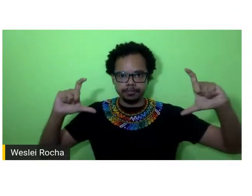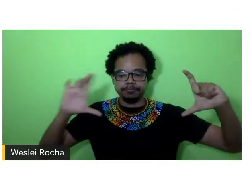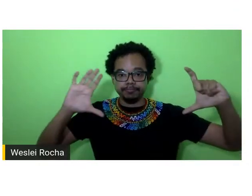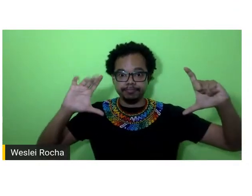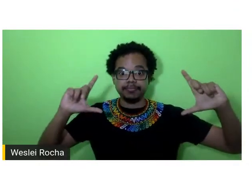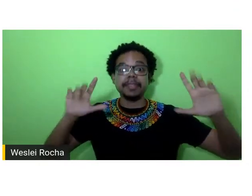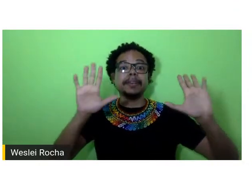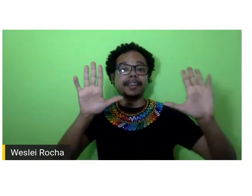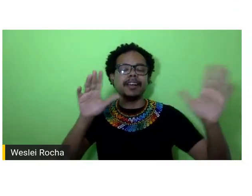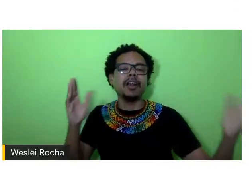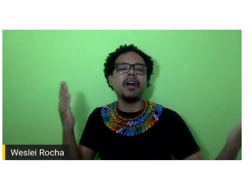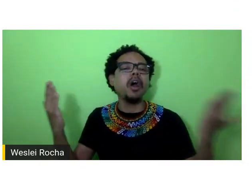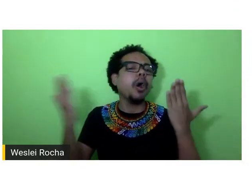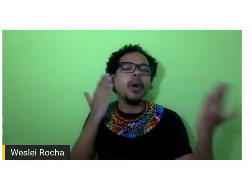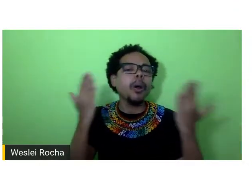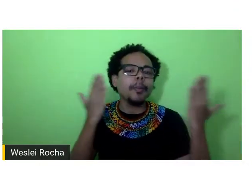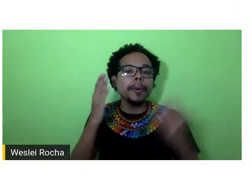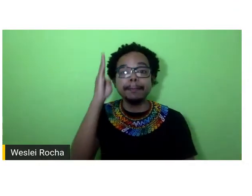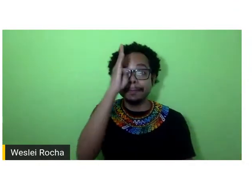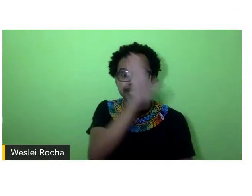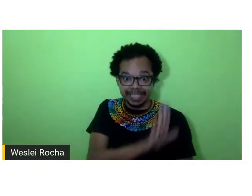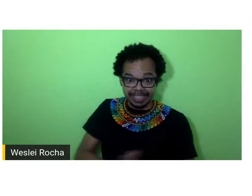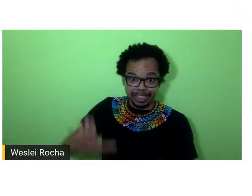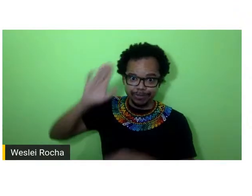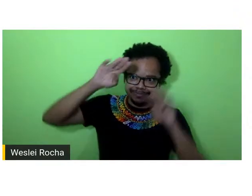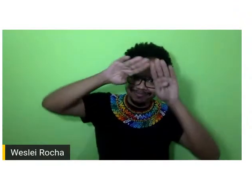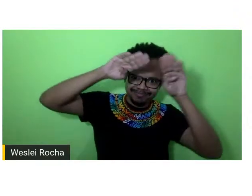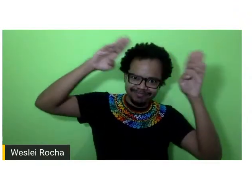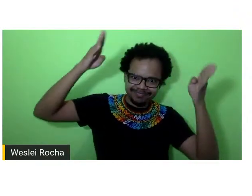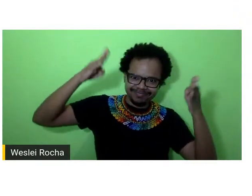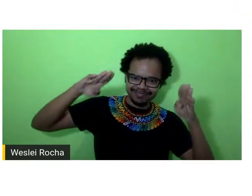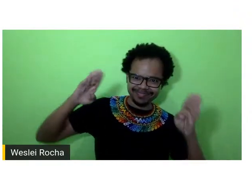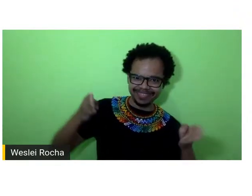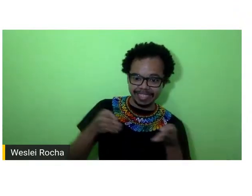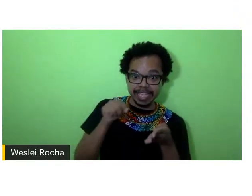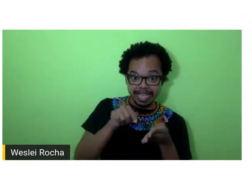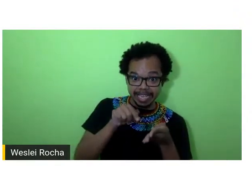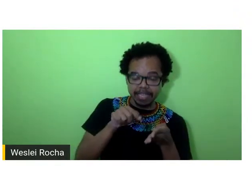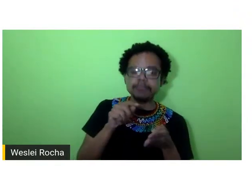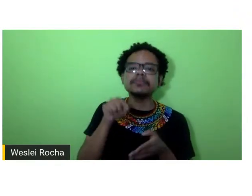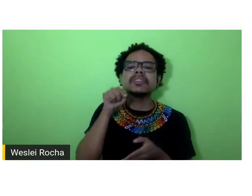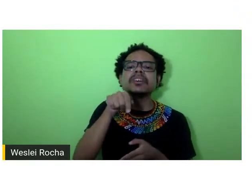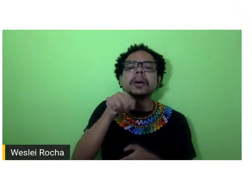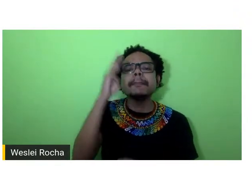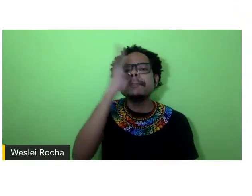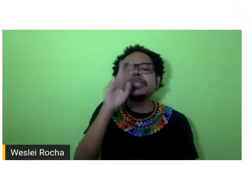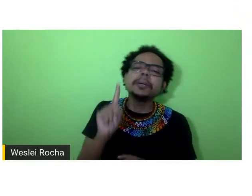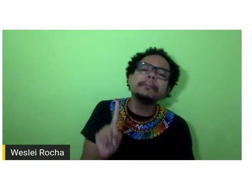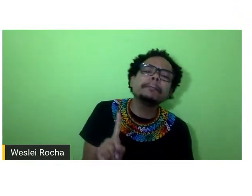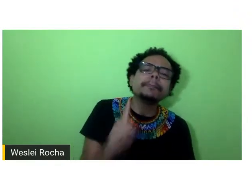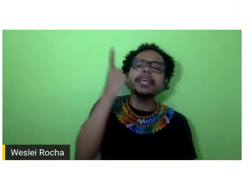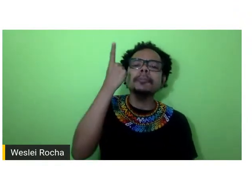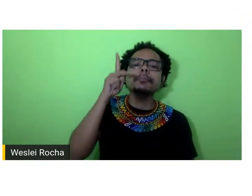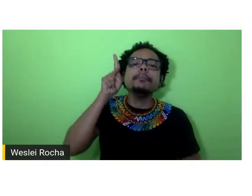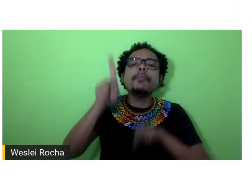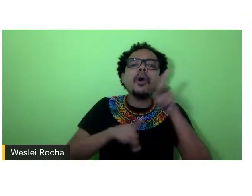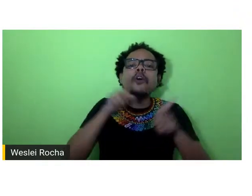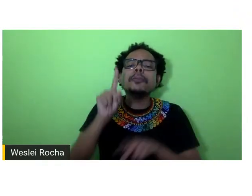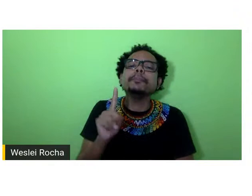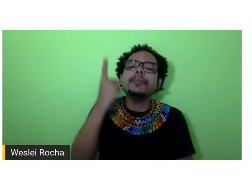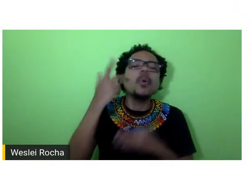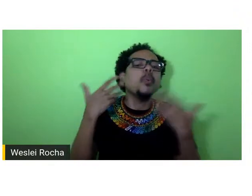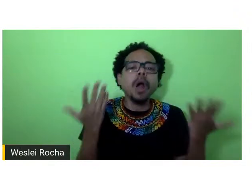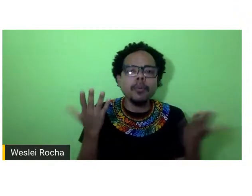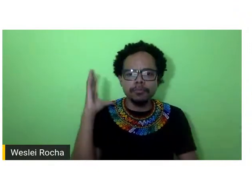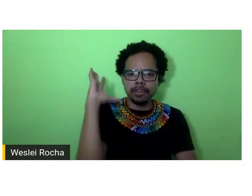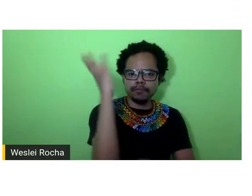essas cores começam a participar de um grupo Oi e aí eu fico imaginando o Brasil